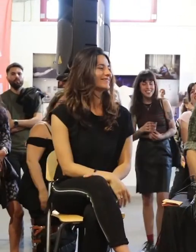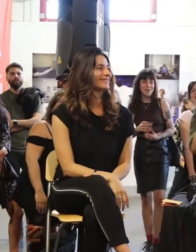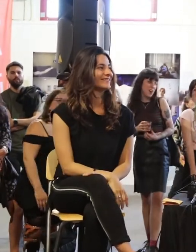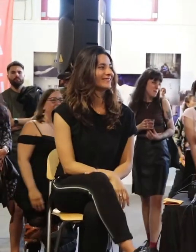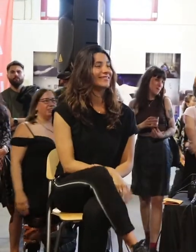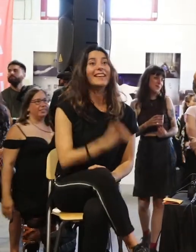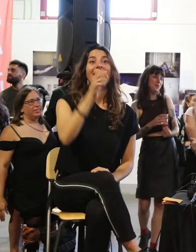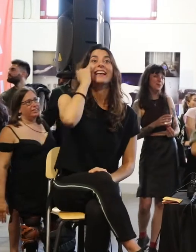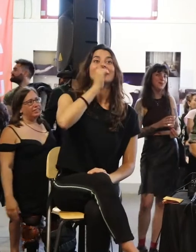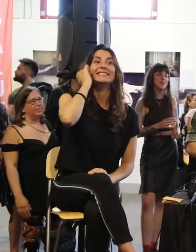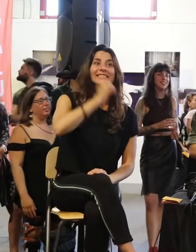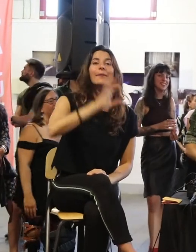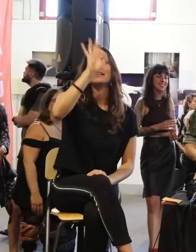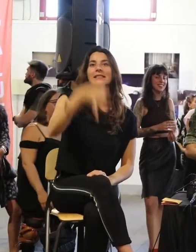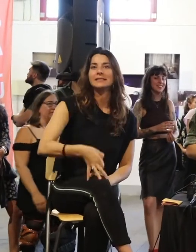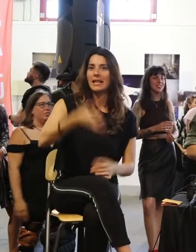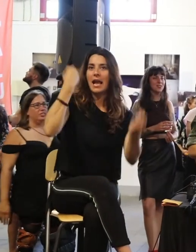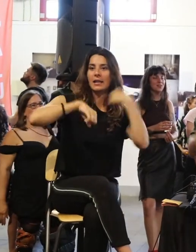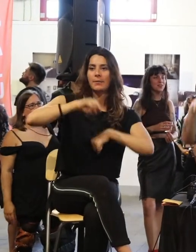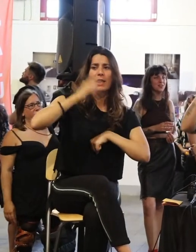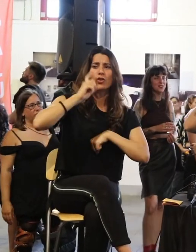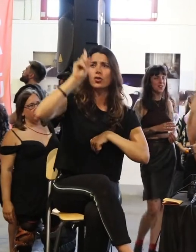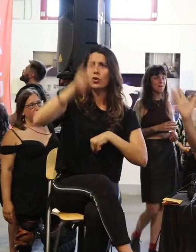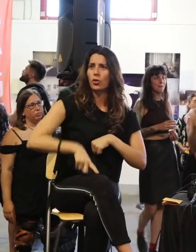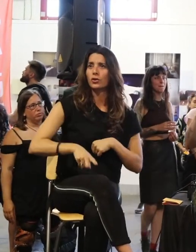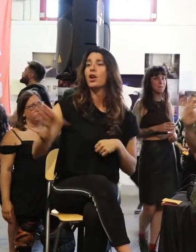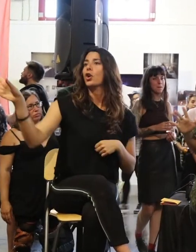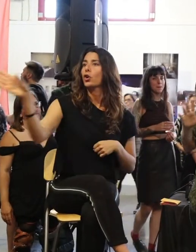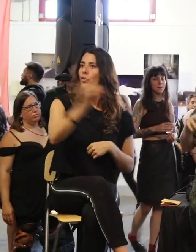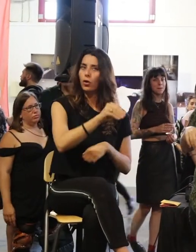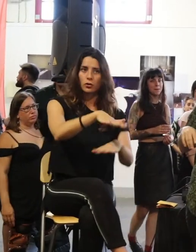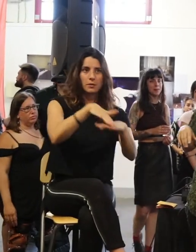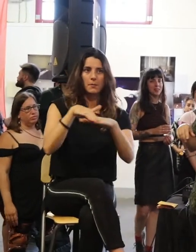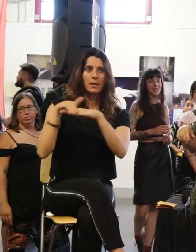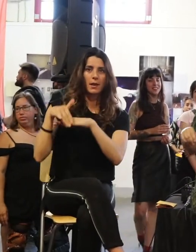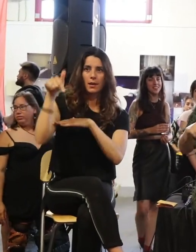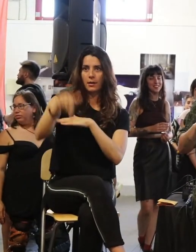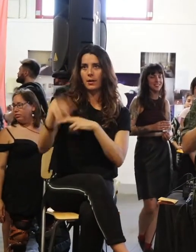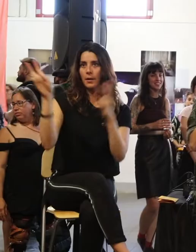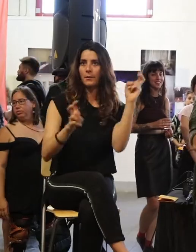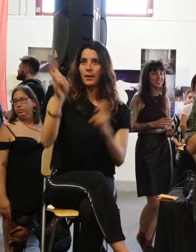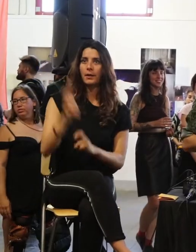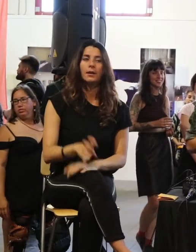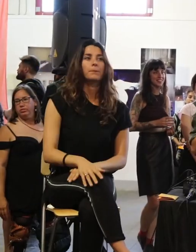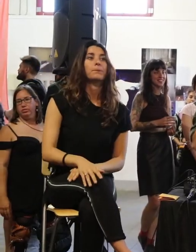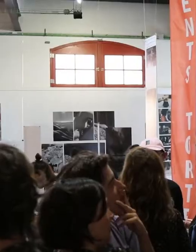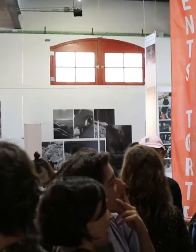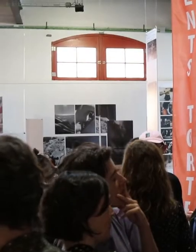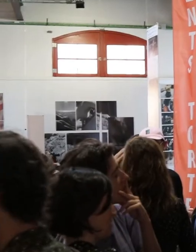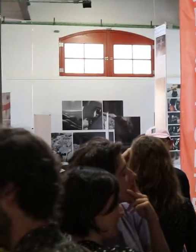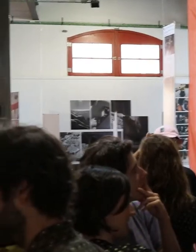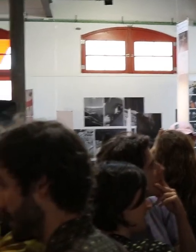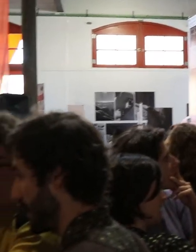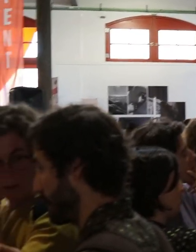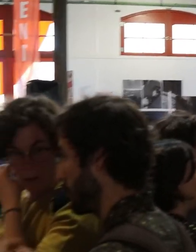Y el sábado sí hay actividad como todo el día, y estáis, bueno, todos los días súper invitadas a venir. Desde la mañana hay